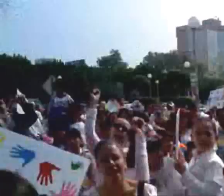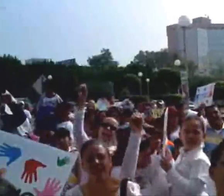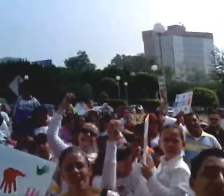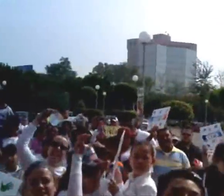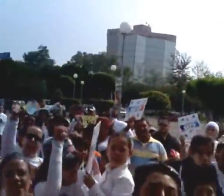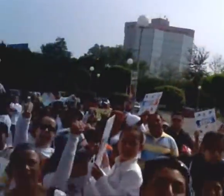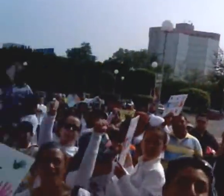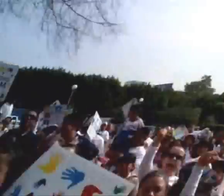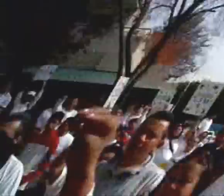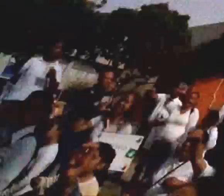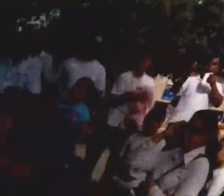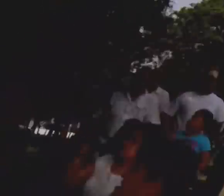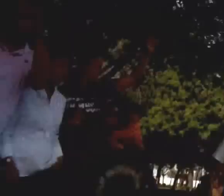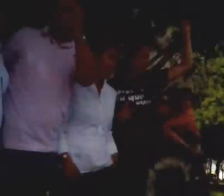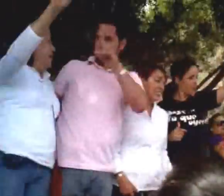veces!